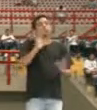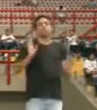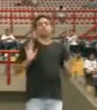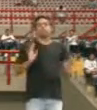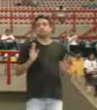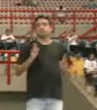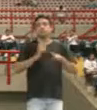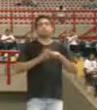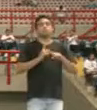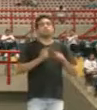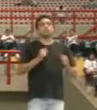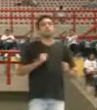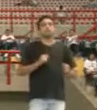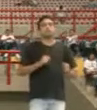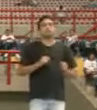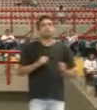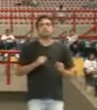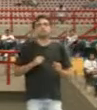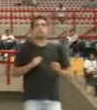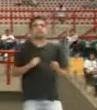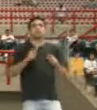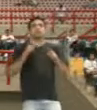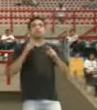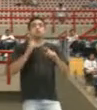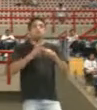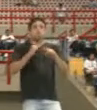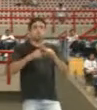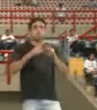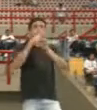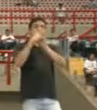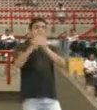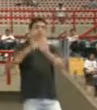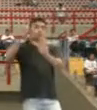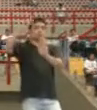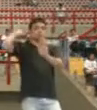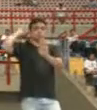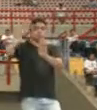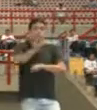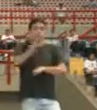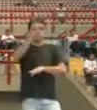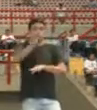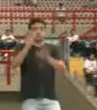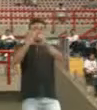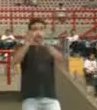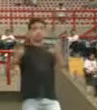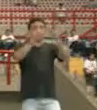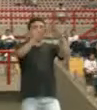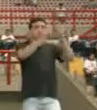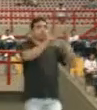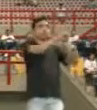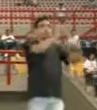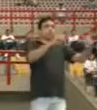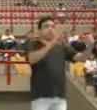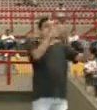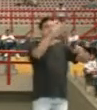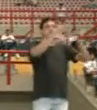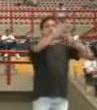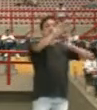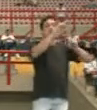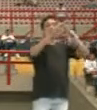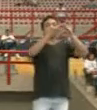isso. Por quê? No modelo anterior de vestibulares, é por isso que o Enem revolucionou.